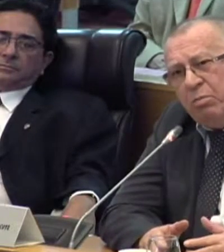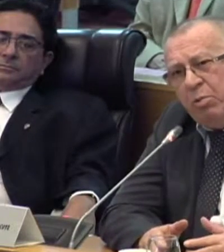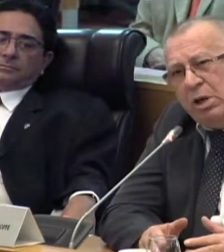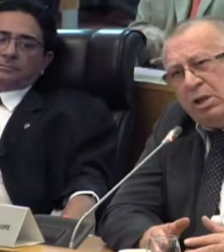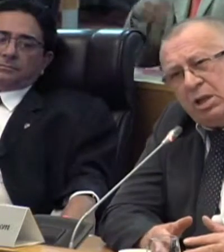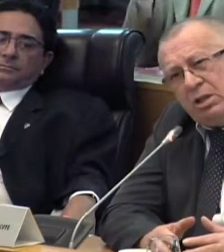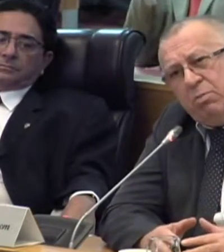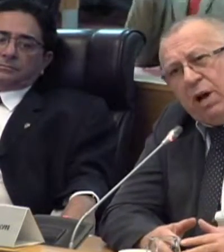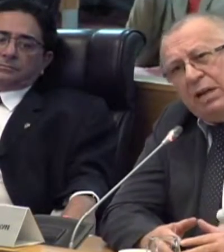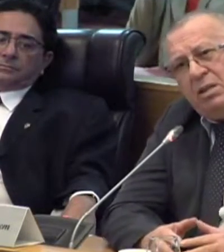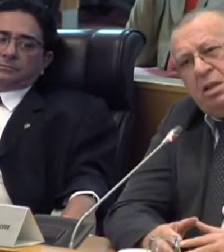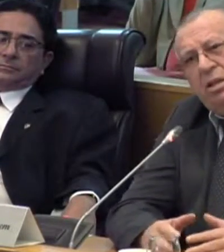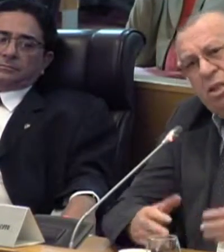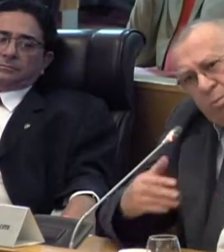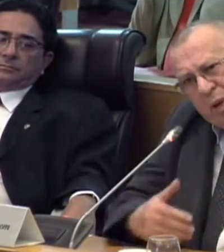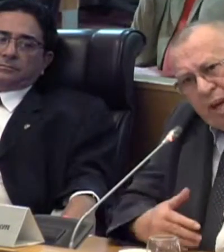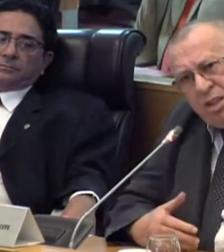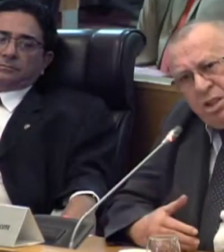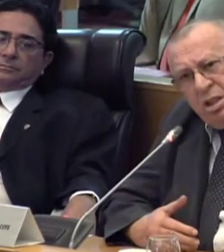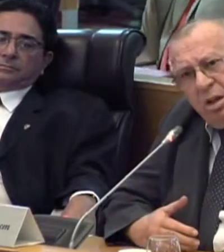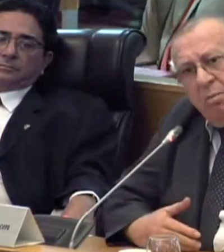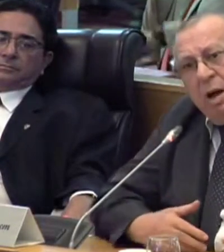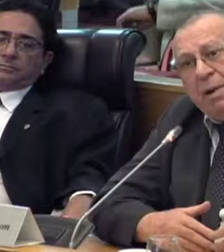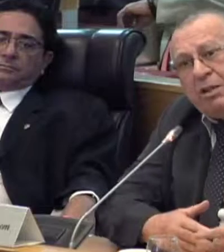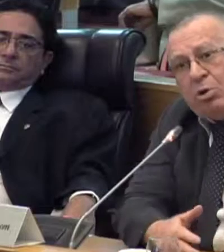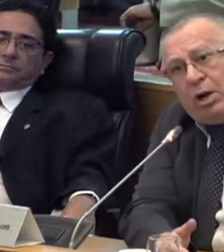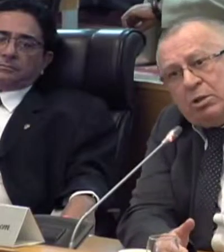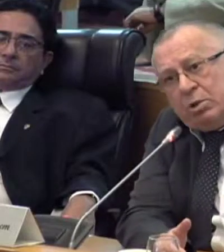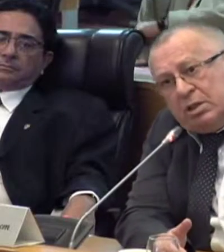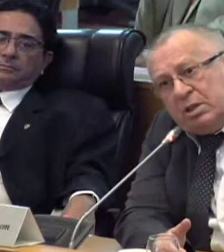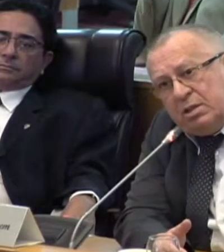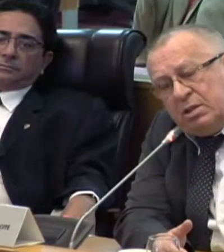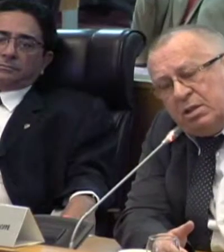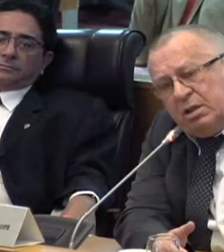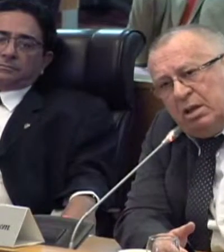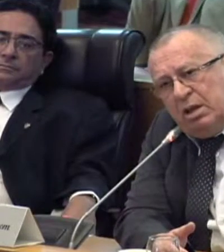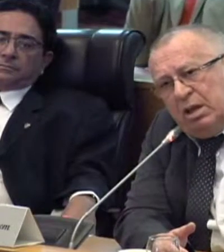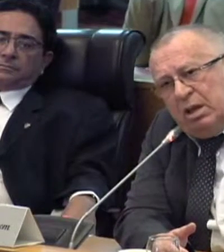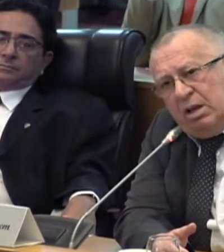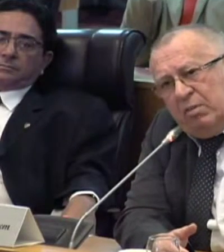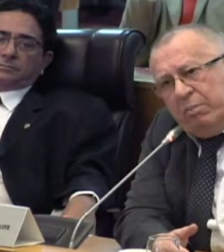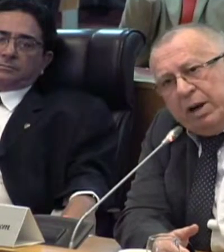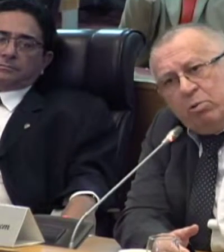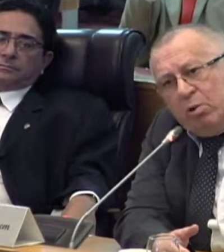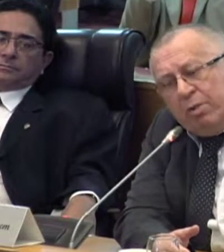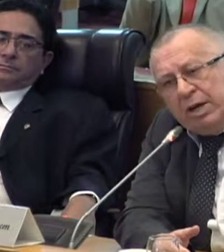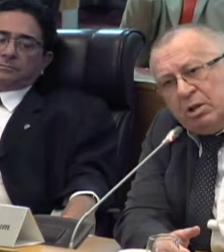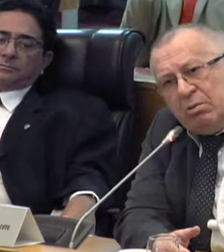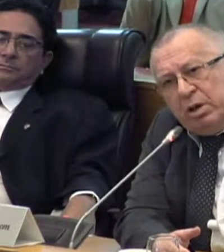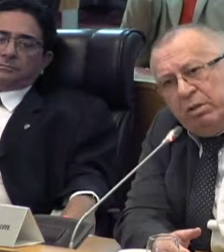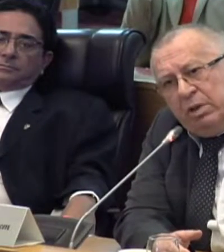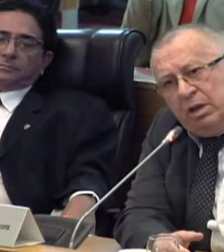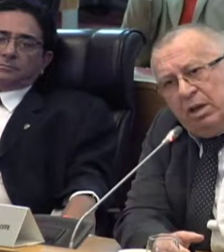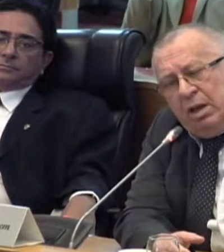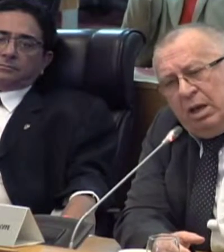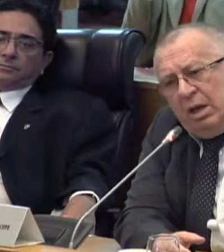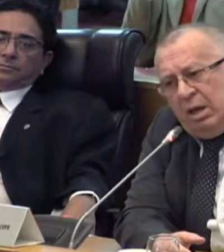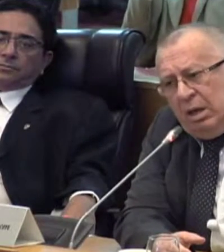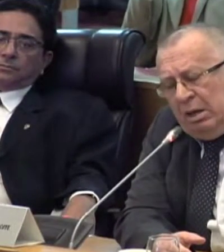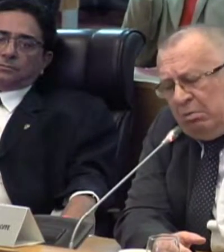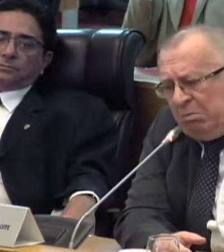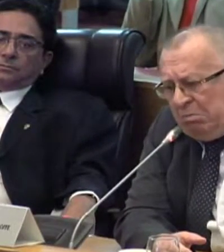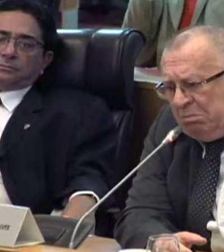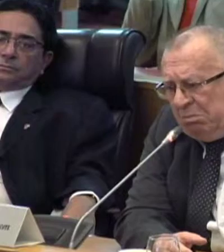existiam políticas mais incipientes, mas mais corajosas para o combate ao crime.